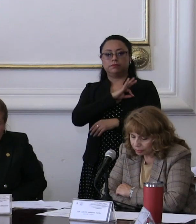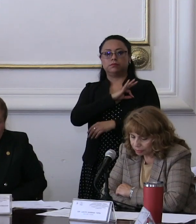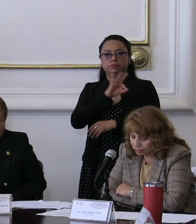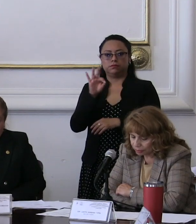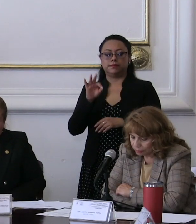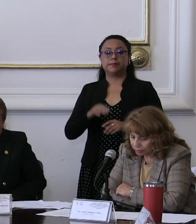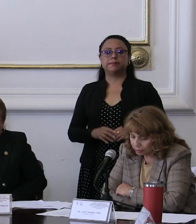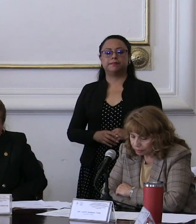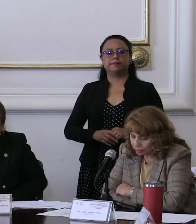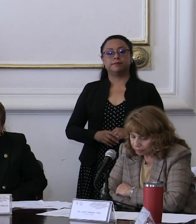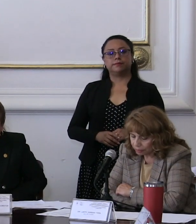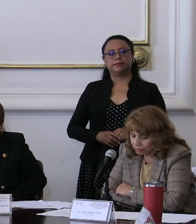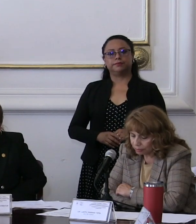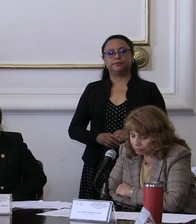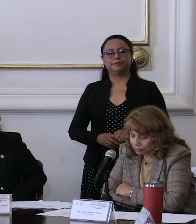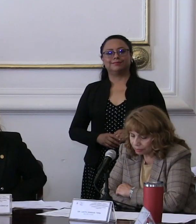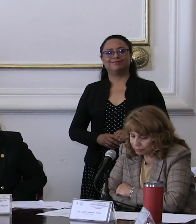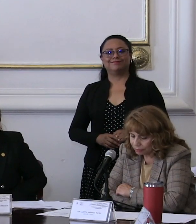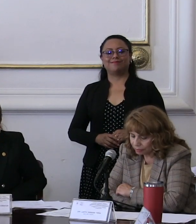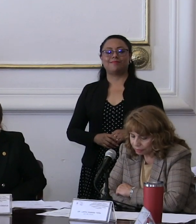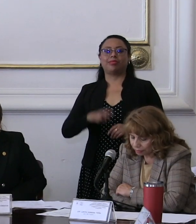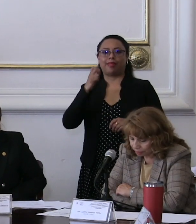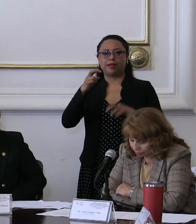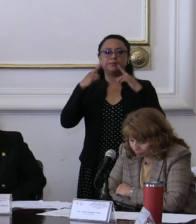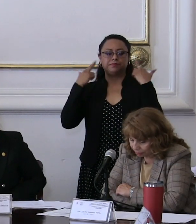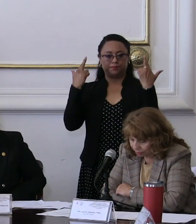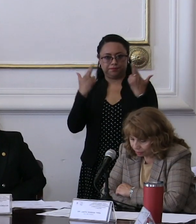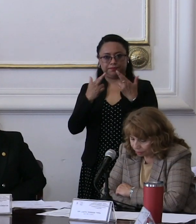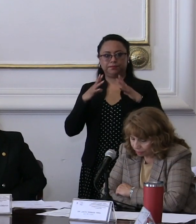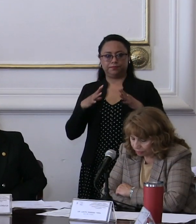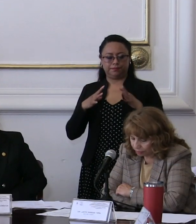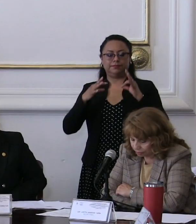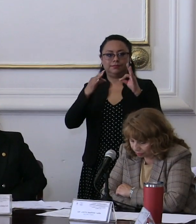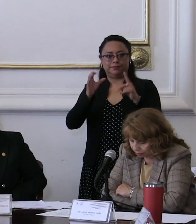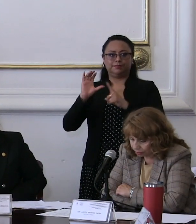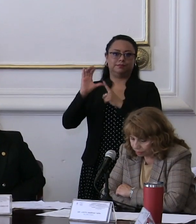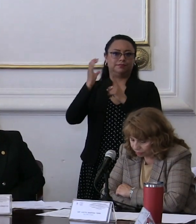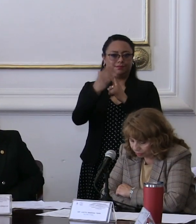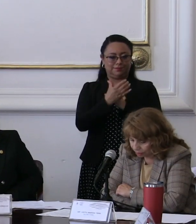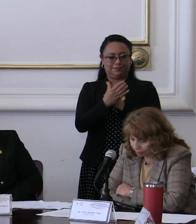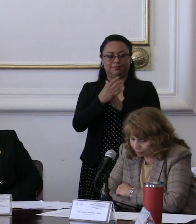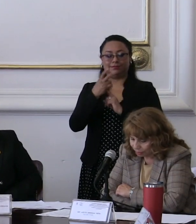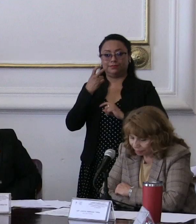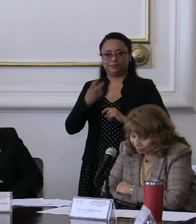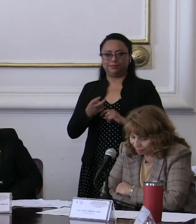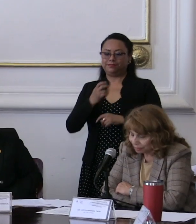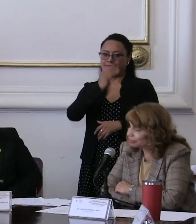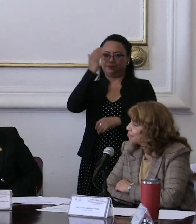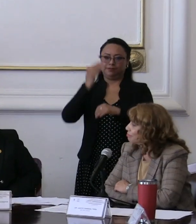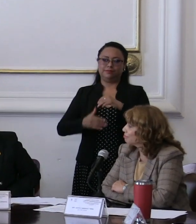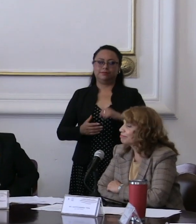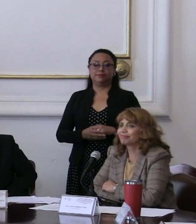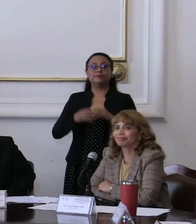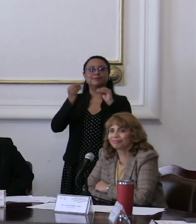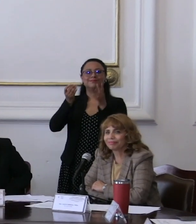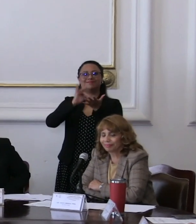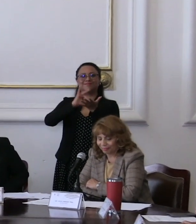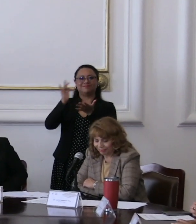que hubiera lugar. Llegamos al final de la reunión de la instalación de esta comisión.